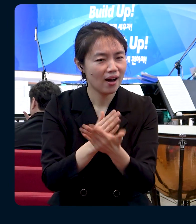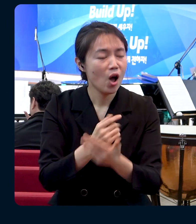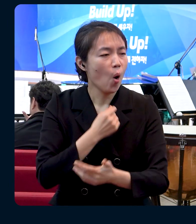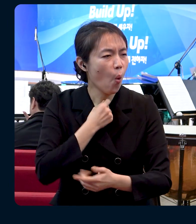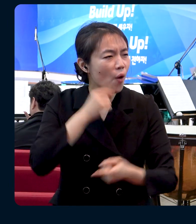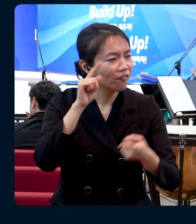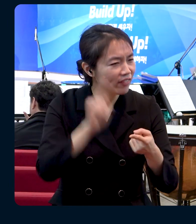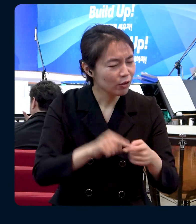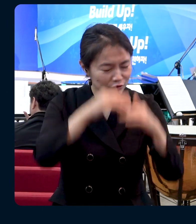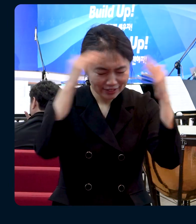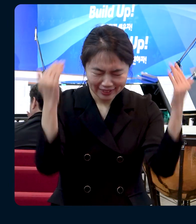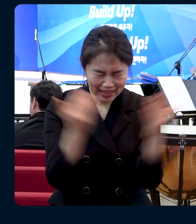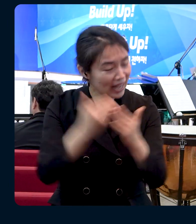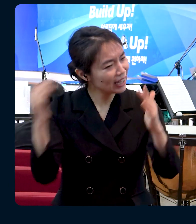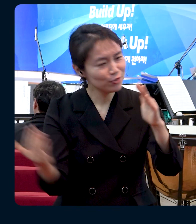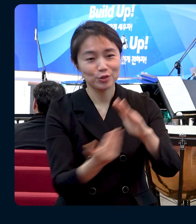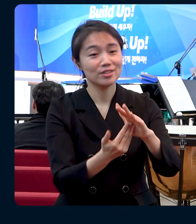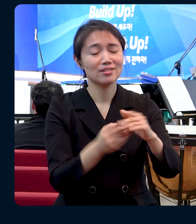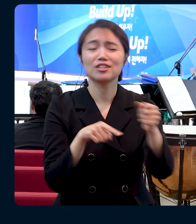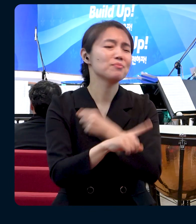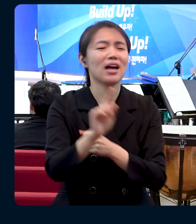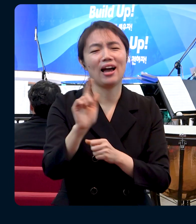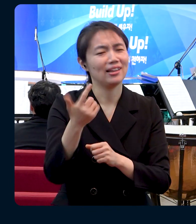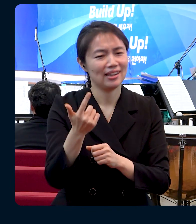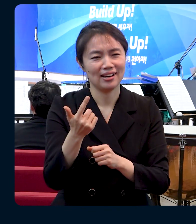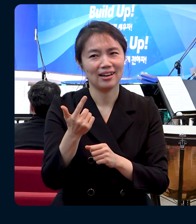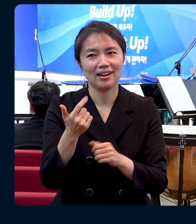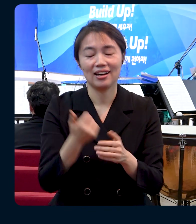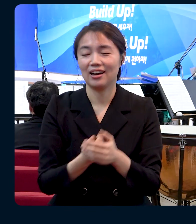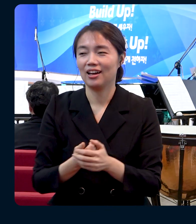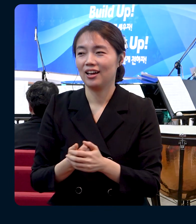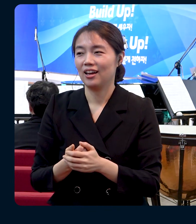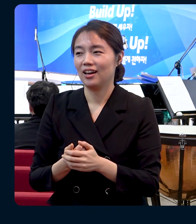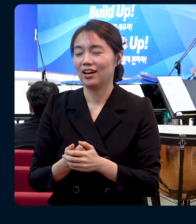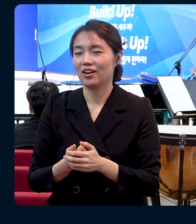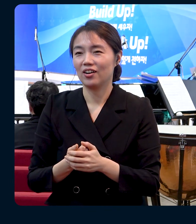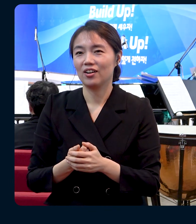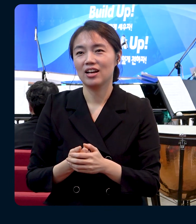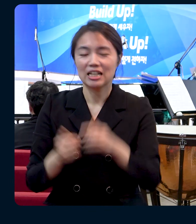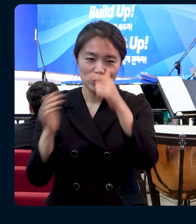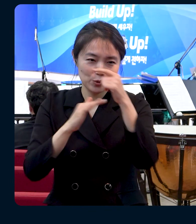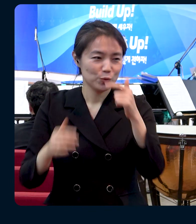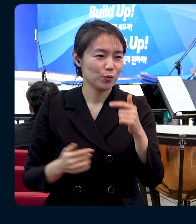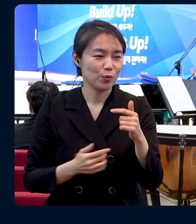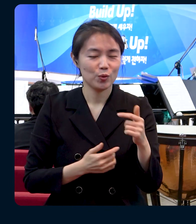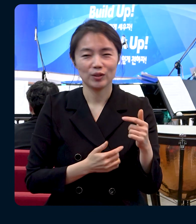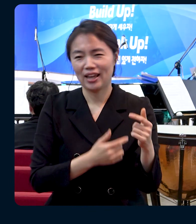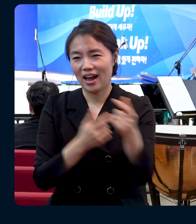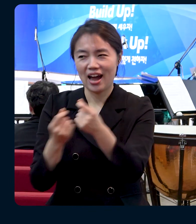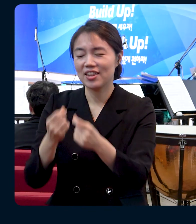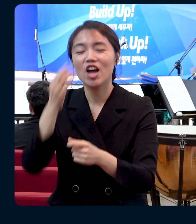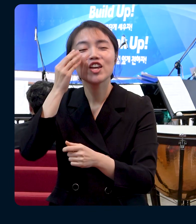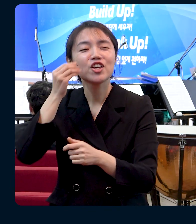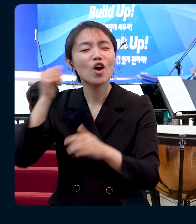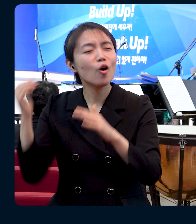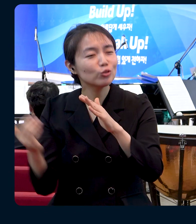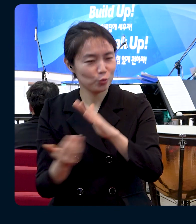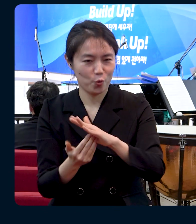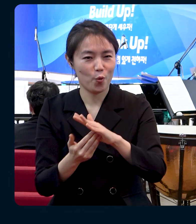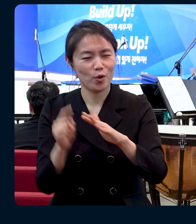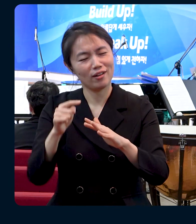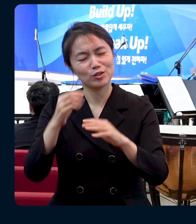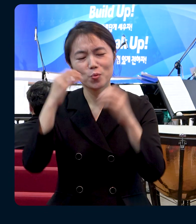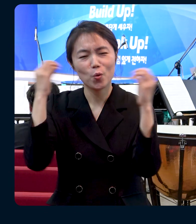그가 하는 모든 일이 무조건 원하는 대로 다 잘 된다, 이 뜻은 절대 아니에요. 사실 이 형통이라는 말에 대해서 우리가 좀 왜곡된 개념을 갖고